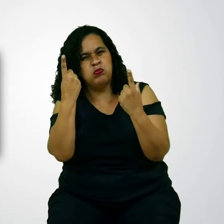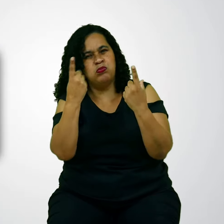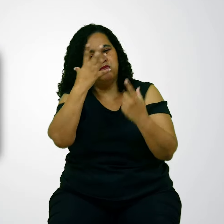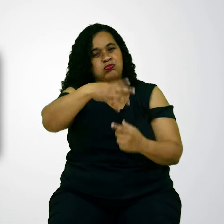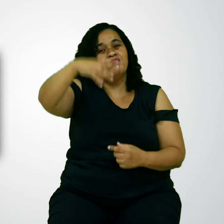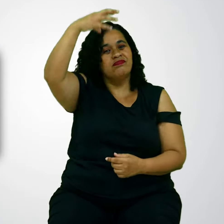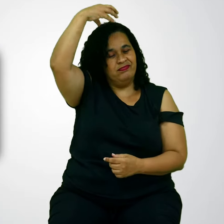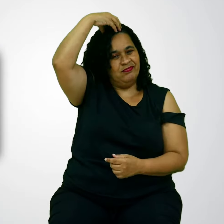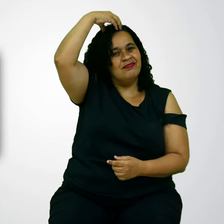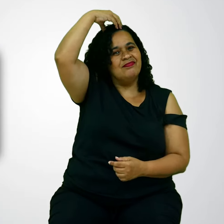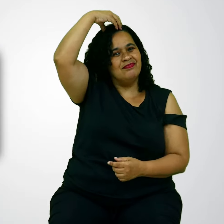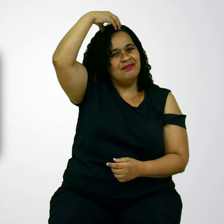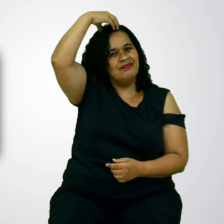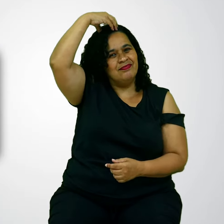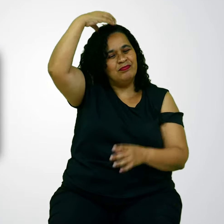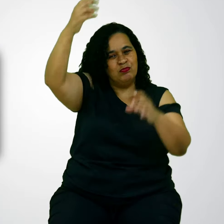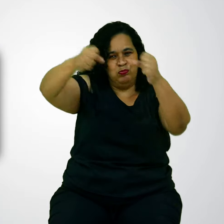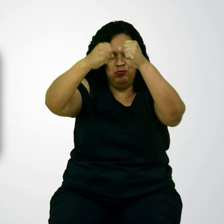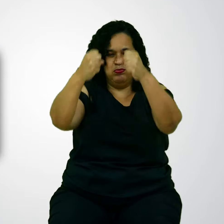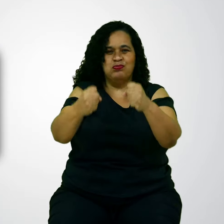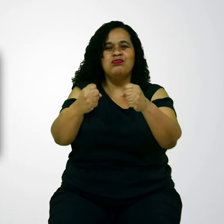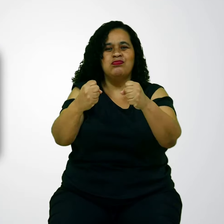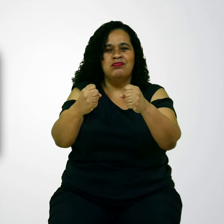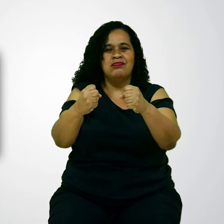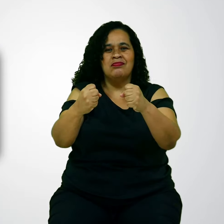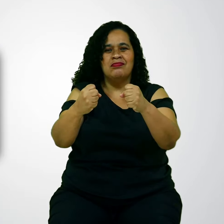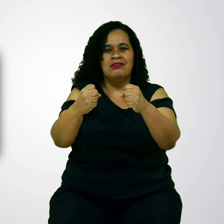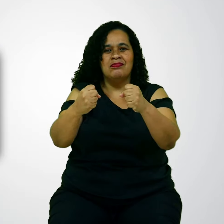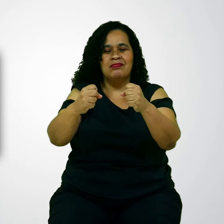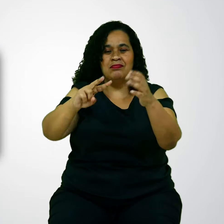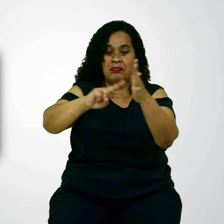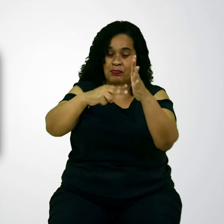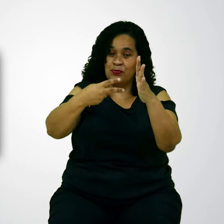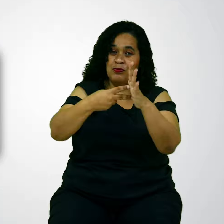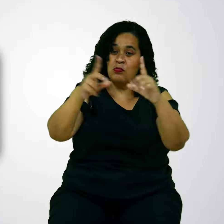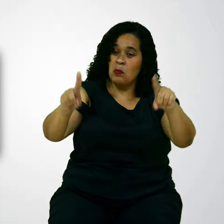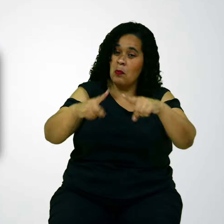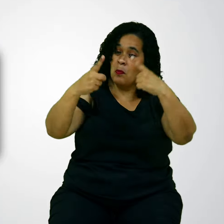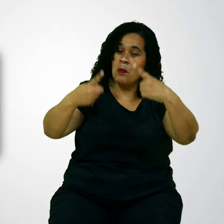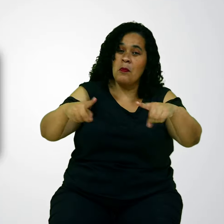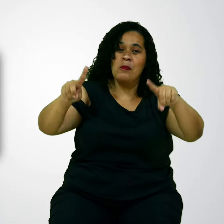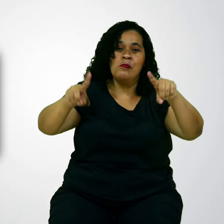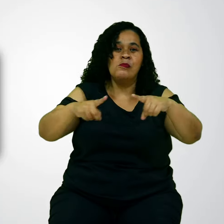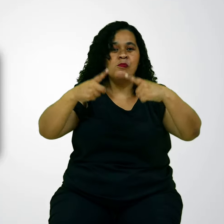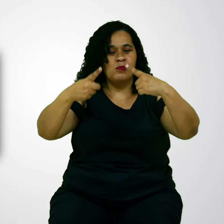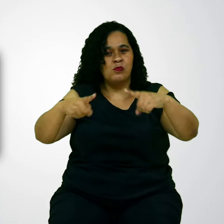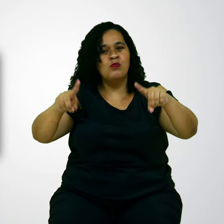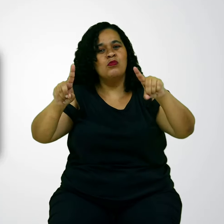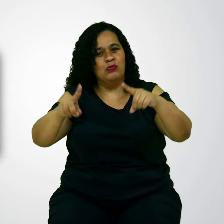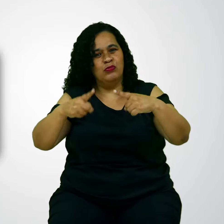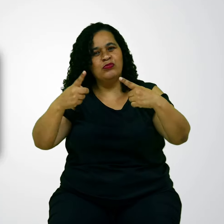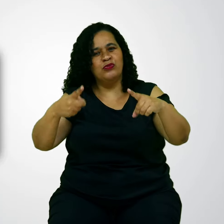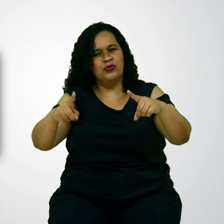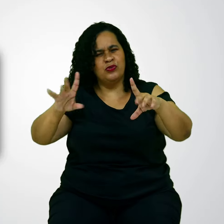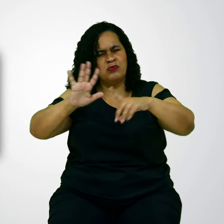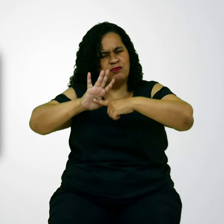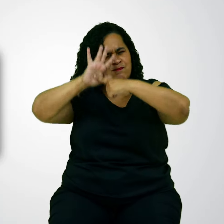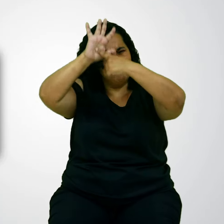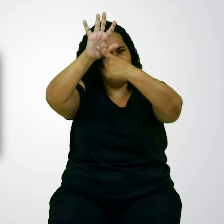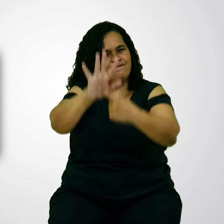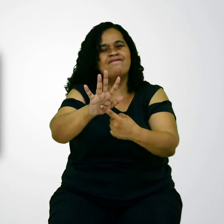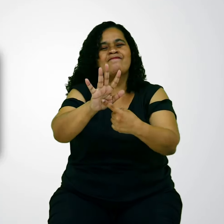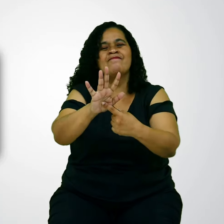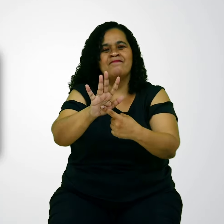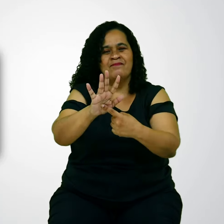nós vimos na música que um rei governa. A música, ela vai expressar essa mensagem do